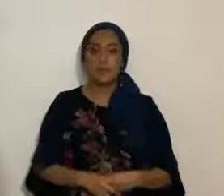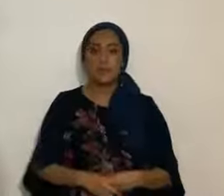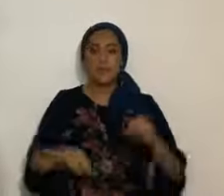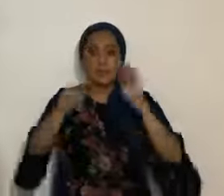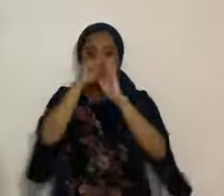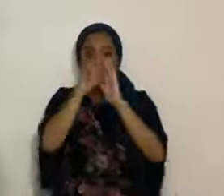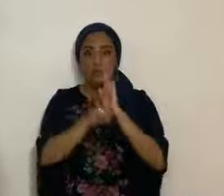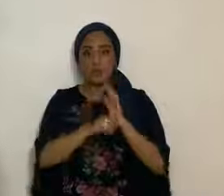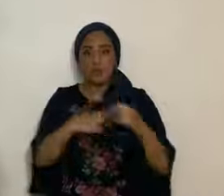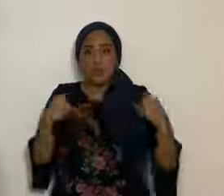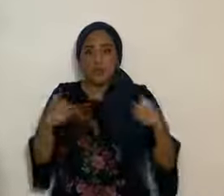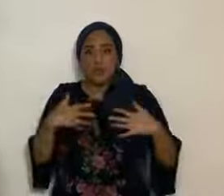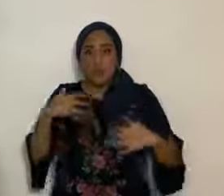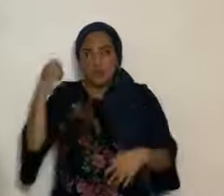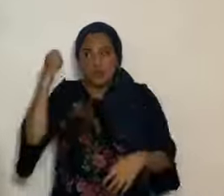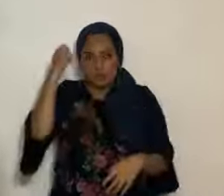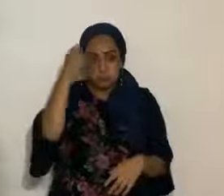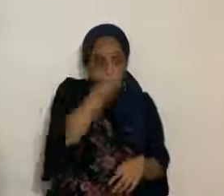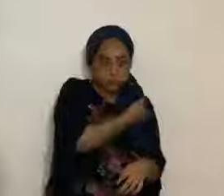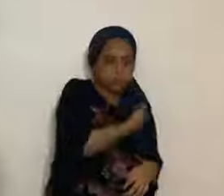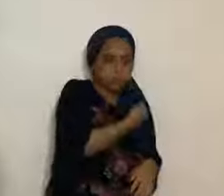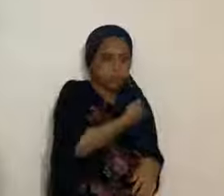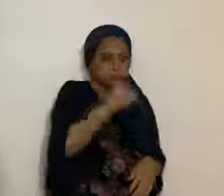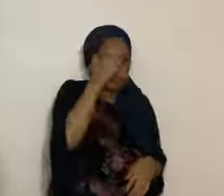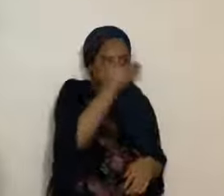cubrió su rostro, porque tuvo miedo de mirar a Elohim.